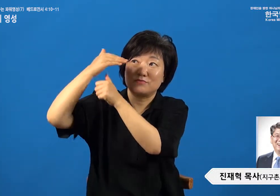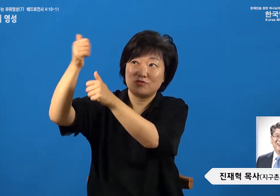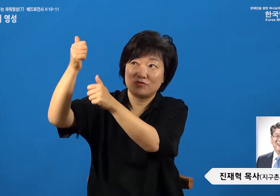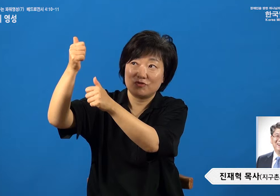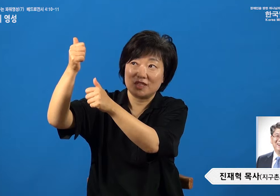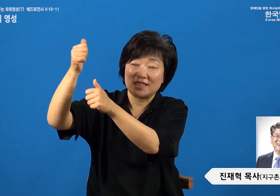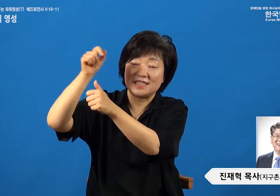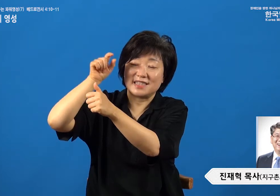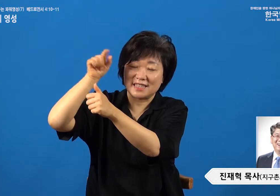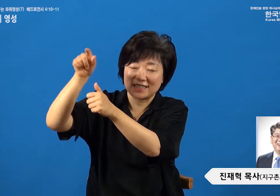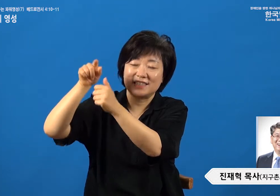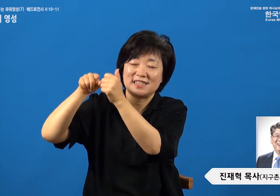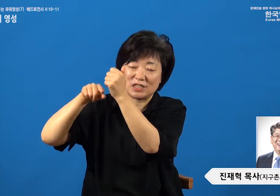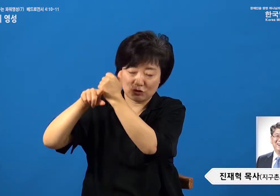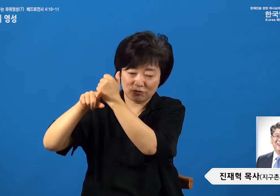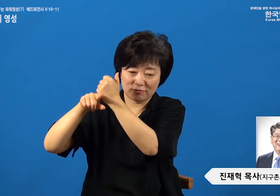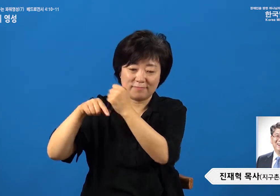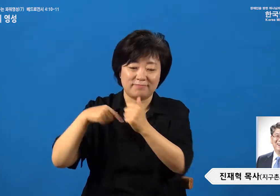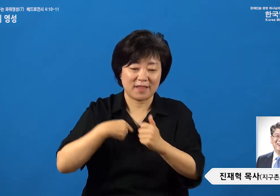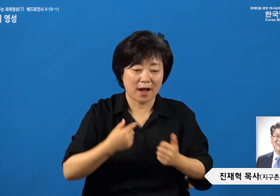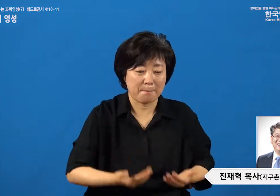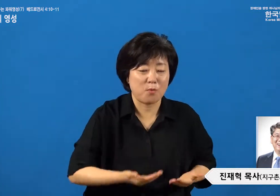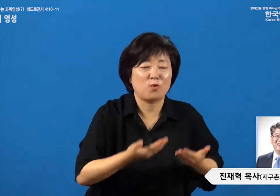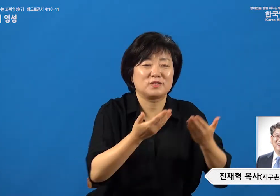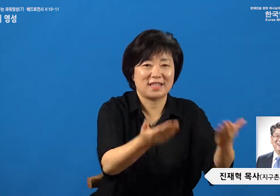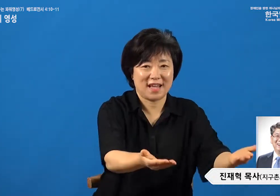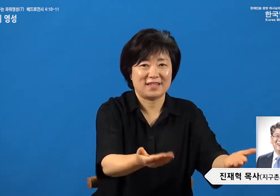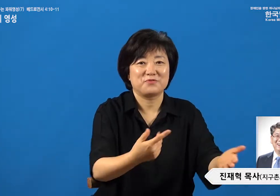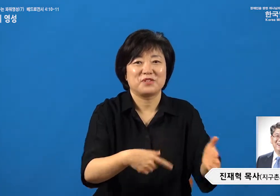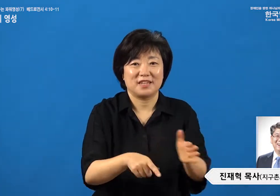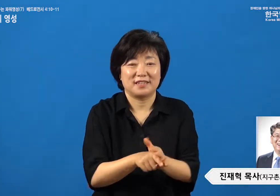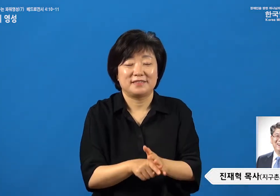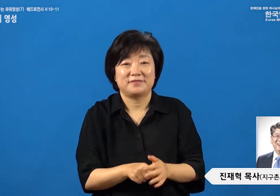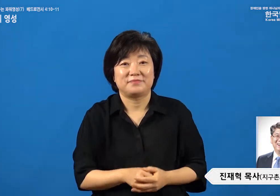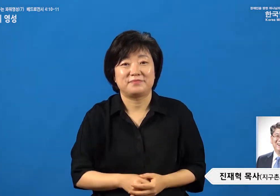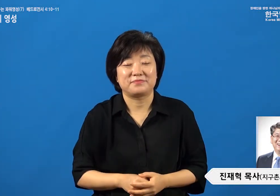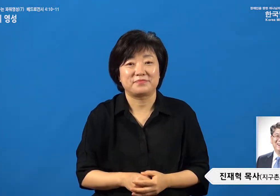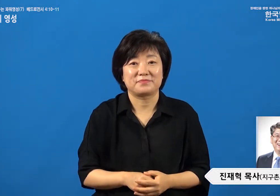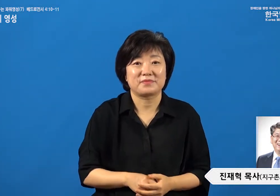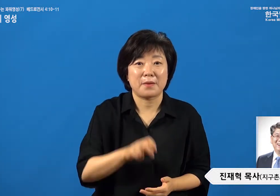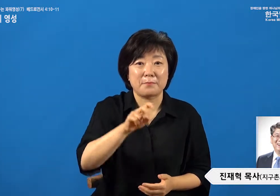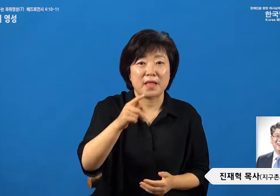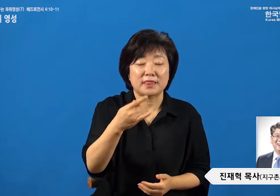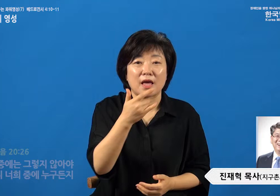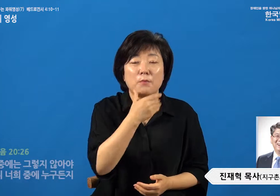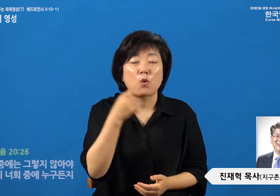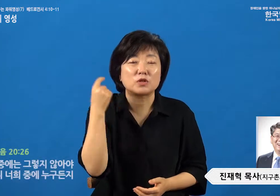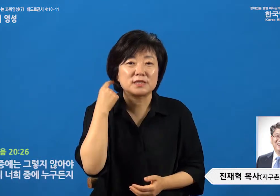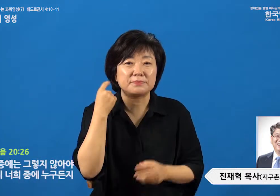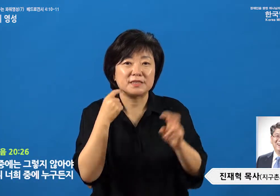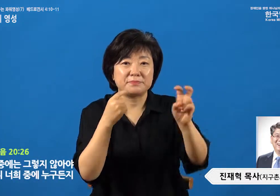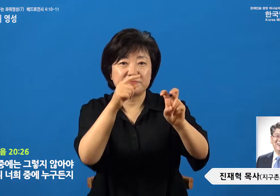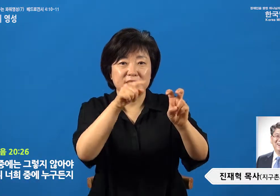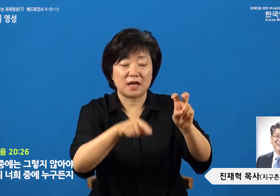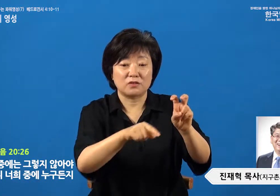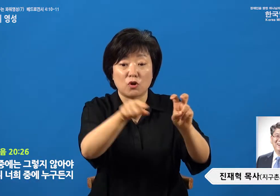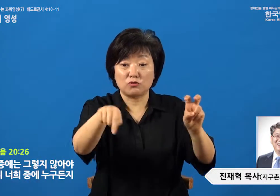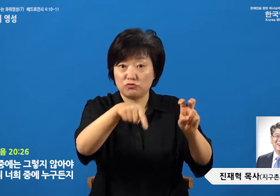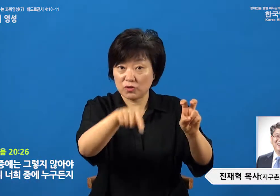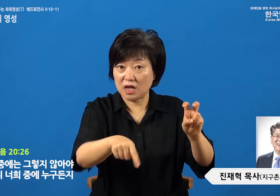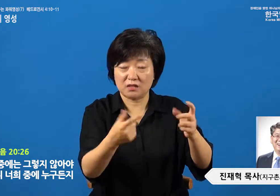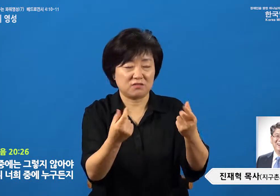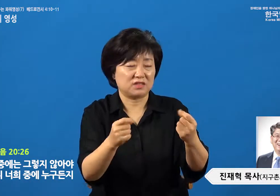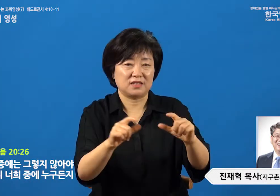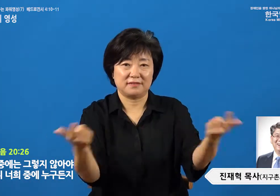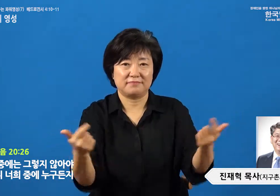부르심입니다. 섬기려 왔노라. 그래서 주님이 이렇게 말씀하십니다. 마태복음 20장, 너희 중에는 그렇지 않아야